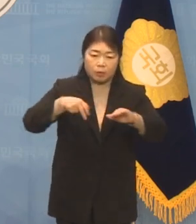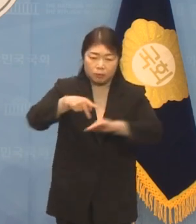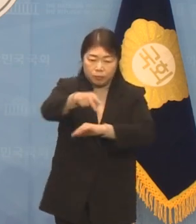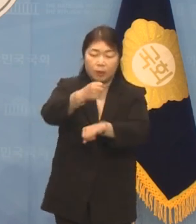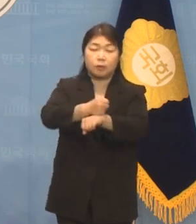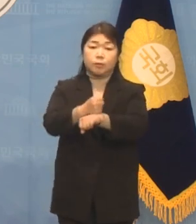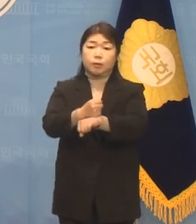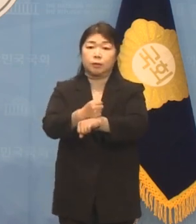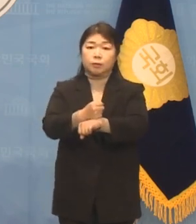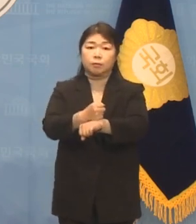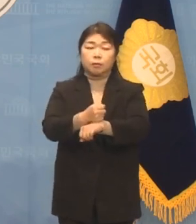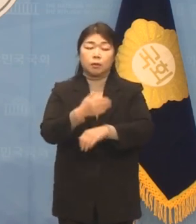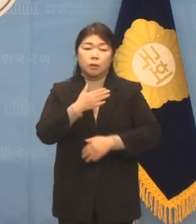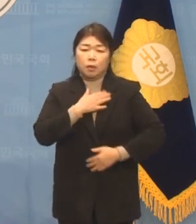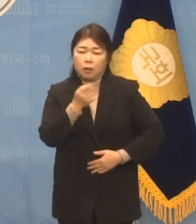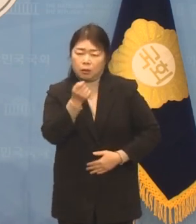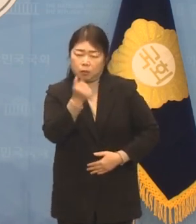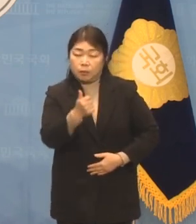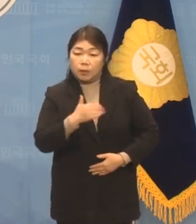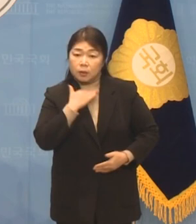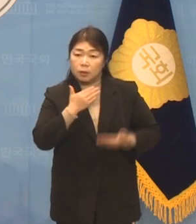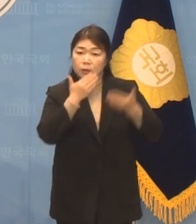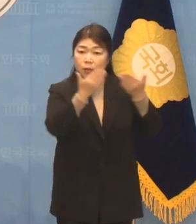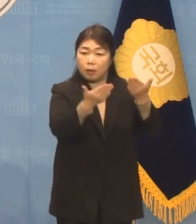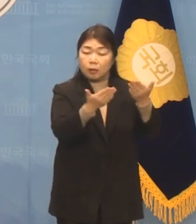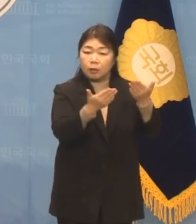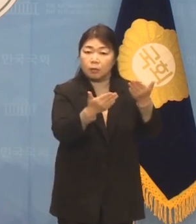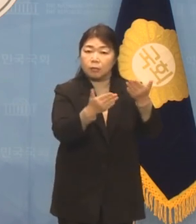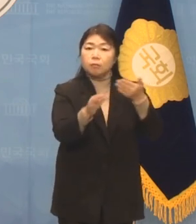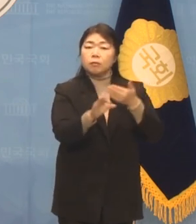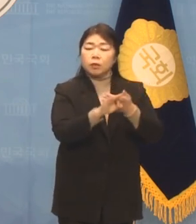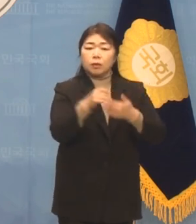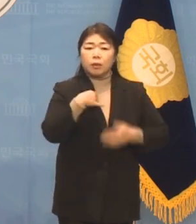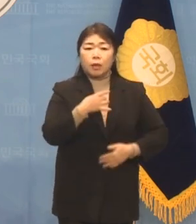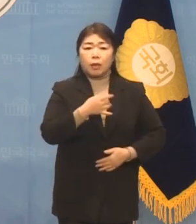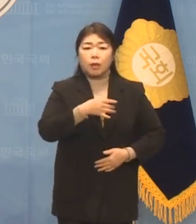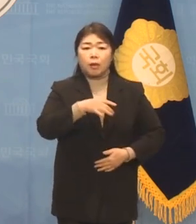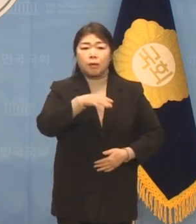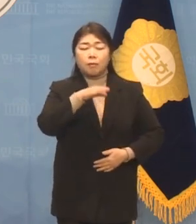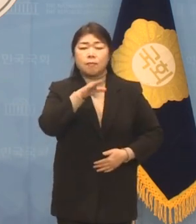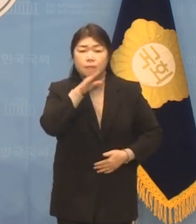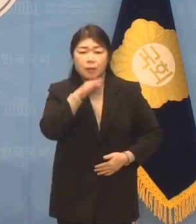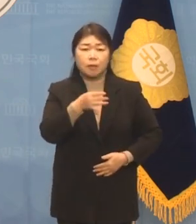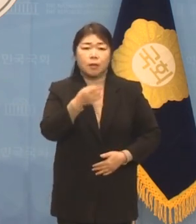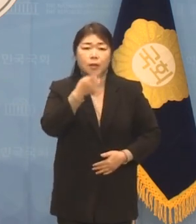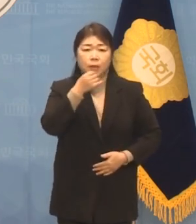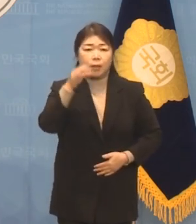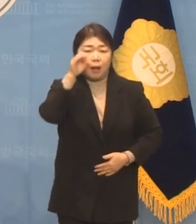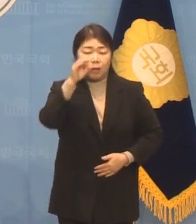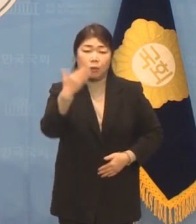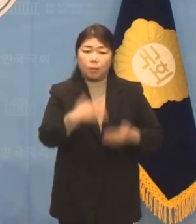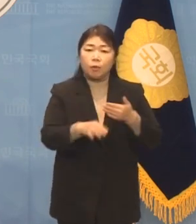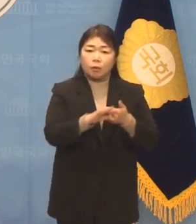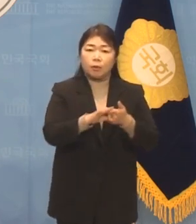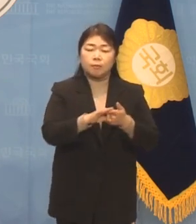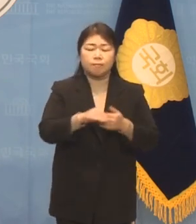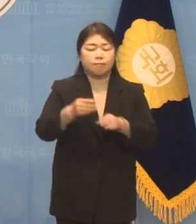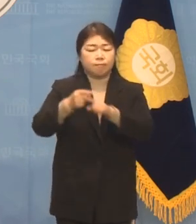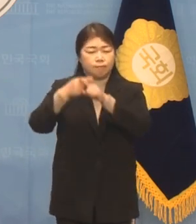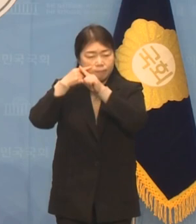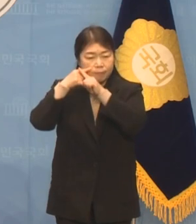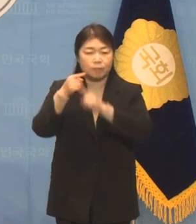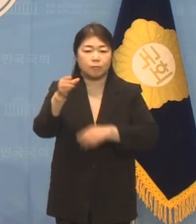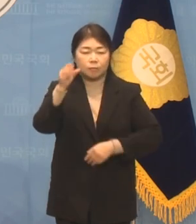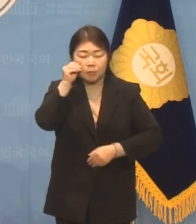저의 작은 희생이 우리 당 승리의 밀알이 될 수 있다면 저는 기꺼이 그 길에